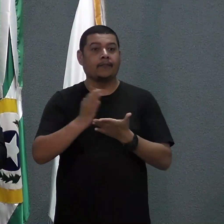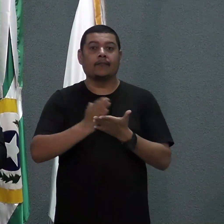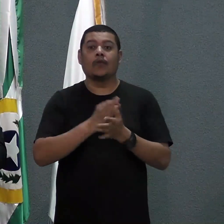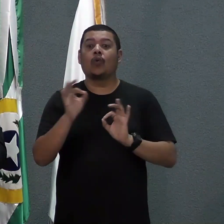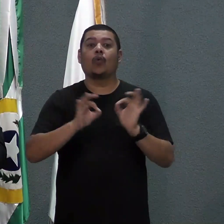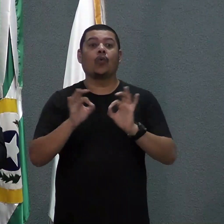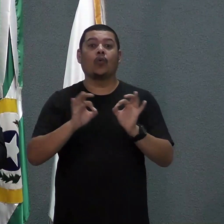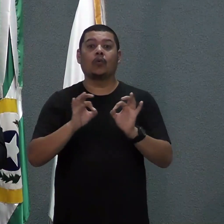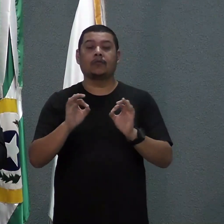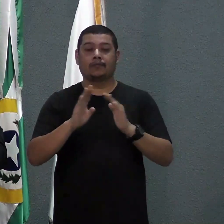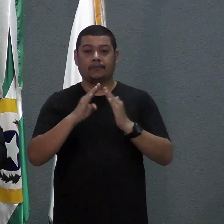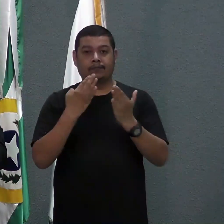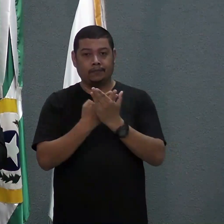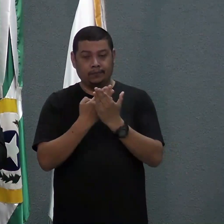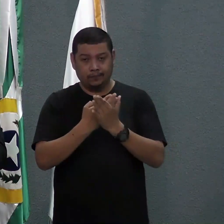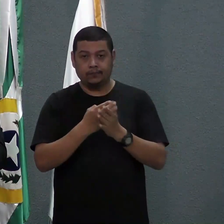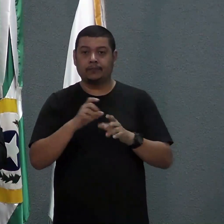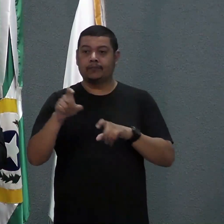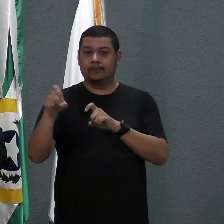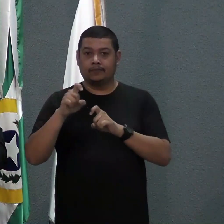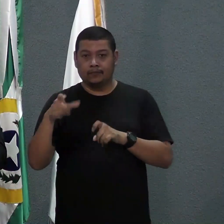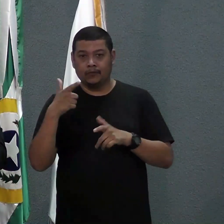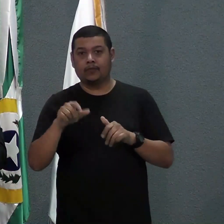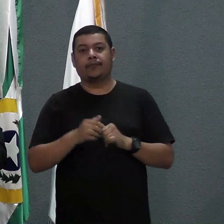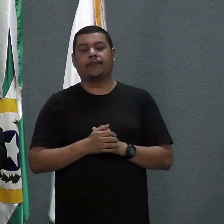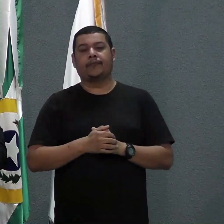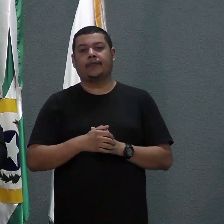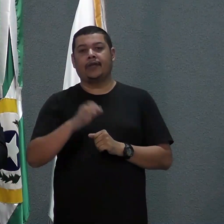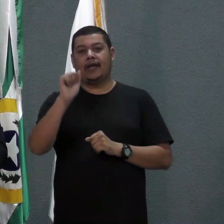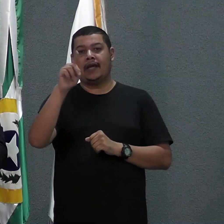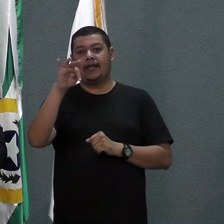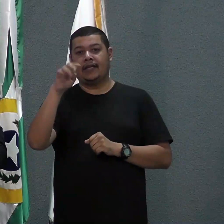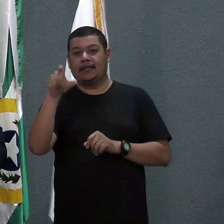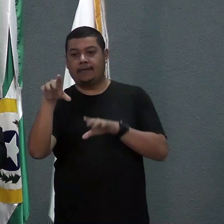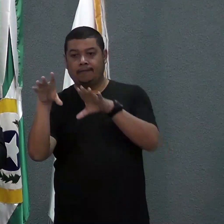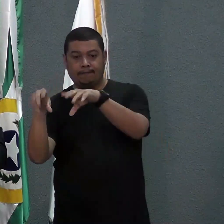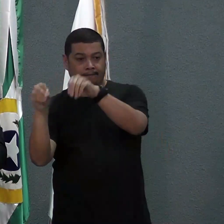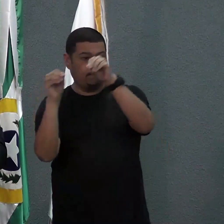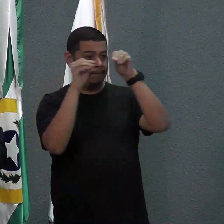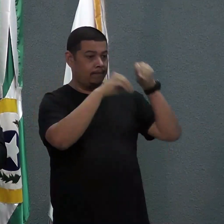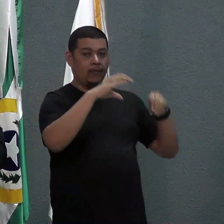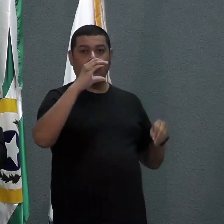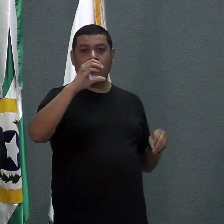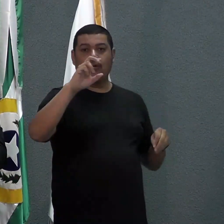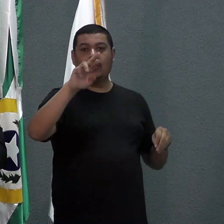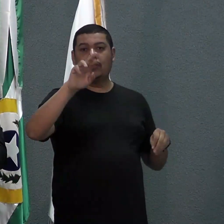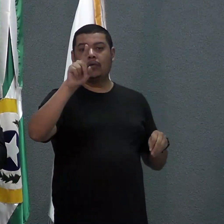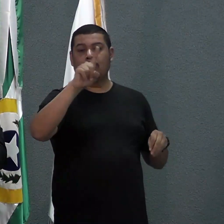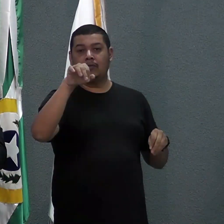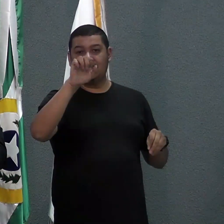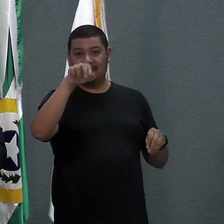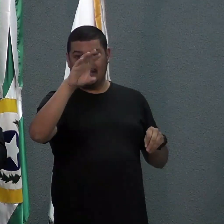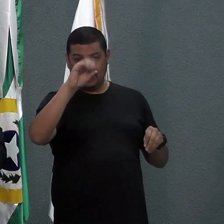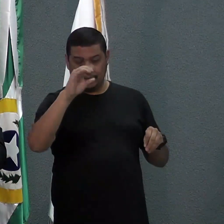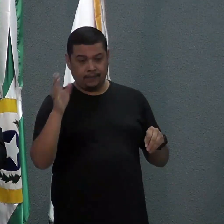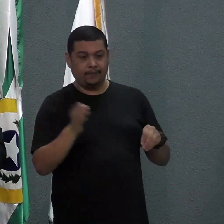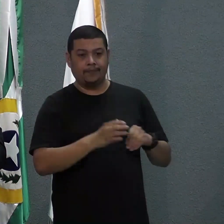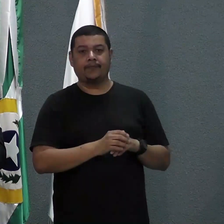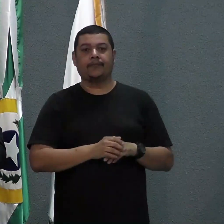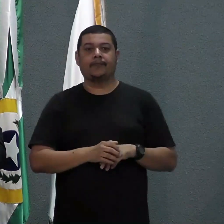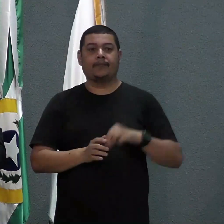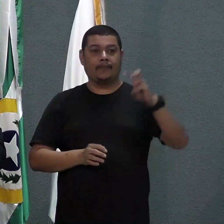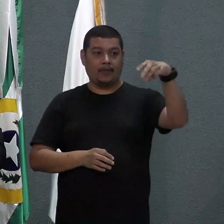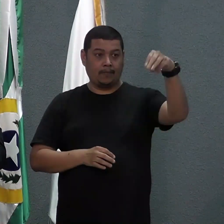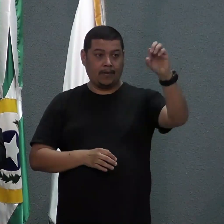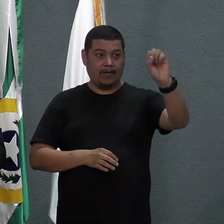das escolas rurais. Danita Garibaldi para o Cruzeiro do Norte e Maria Montessori para Pedro Alves